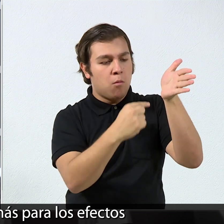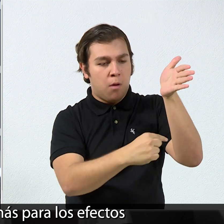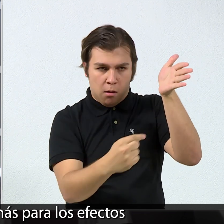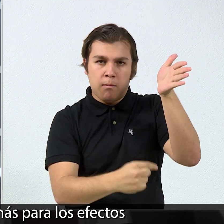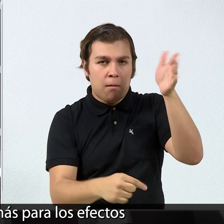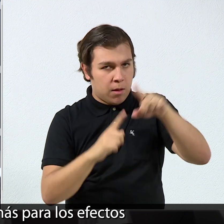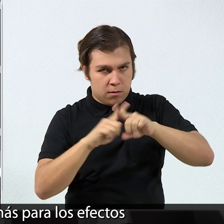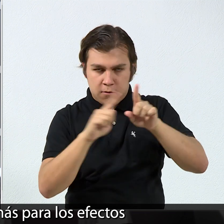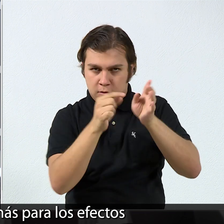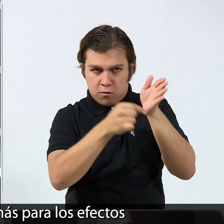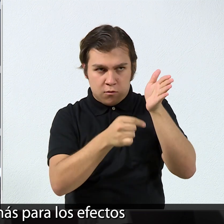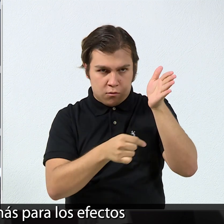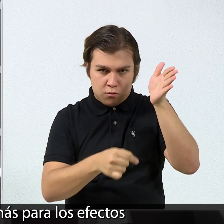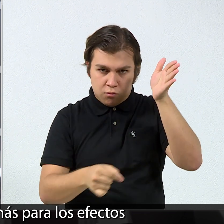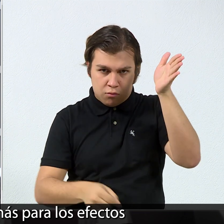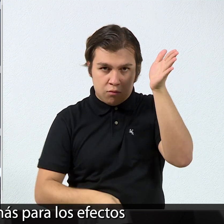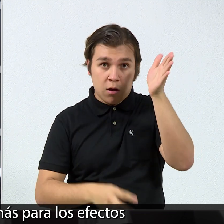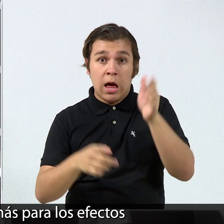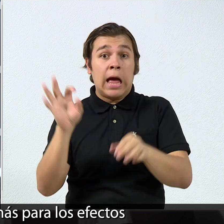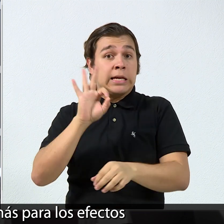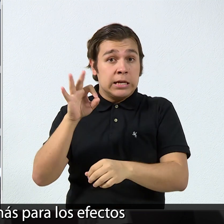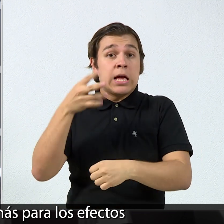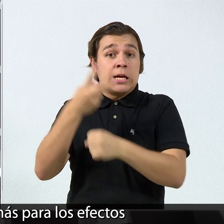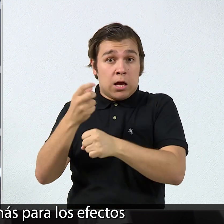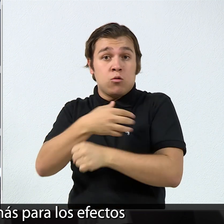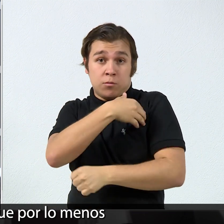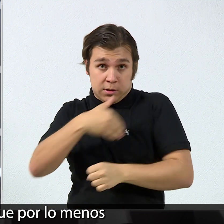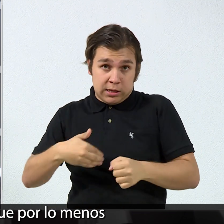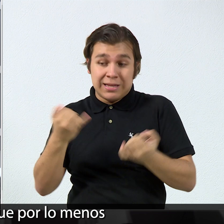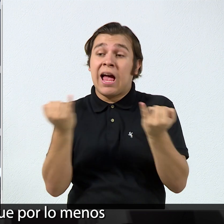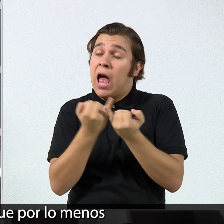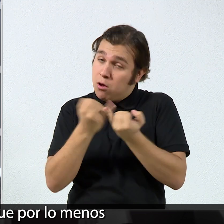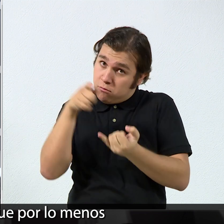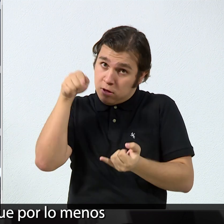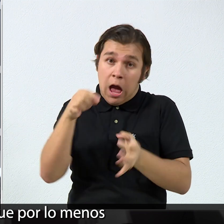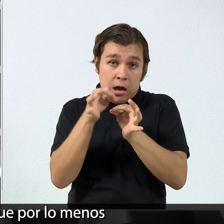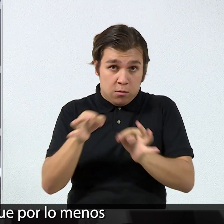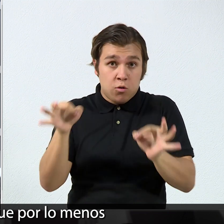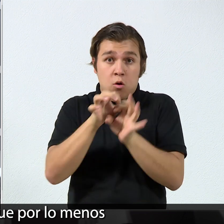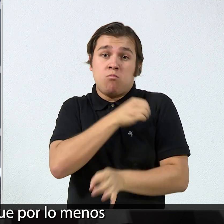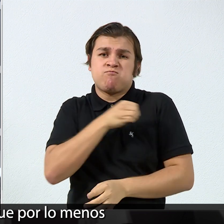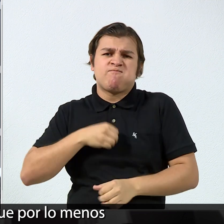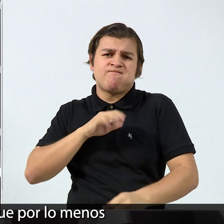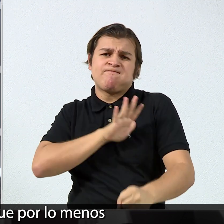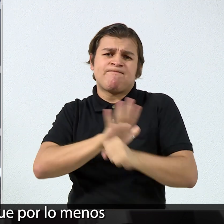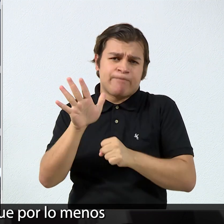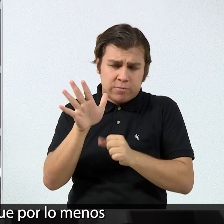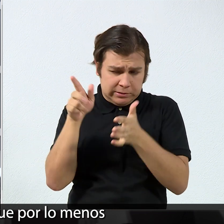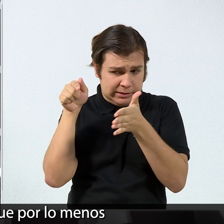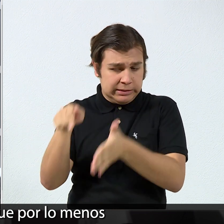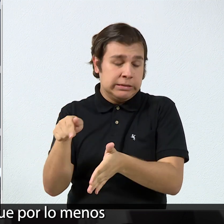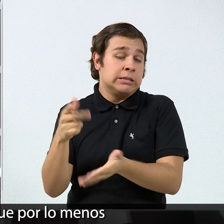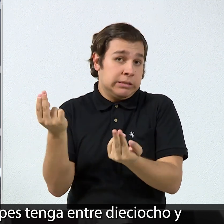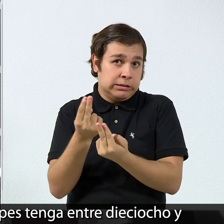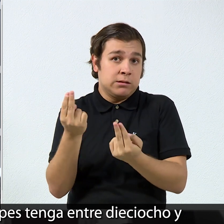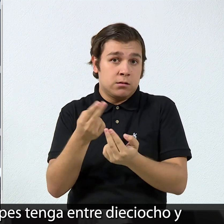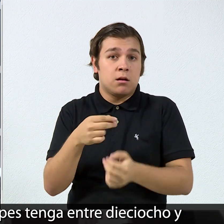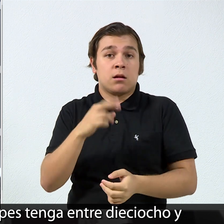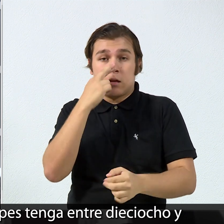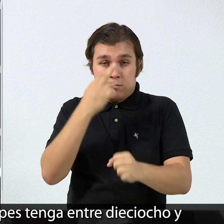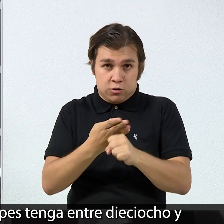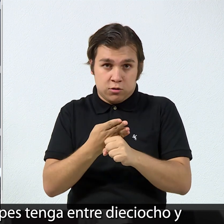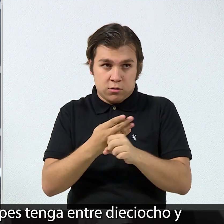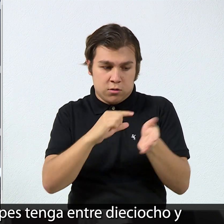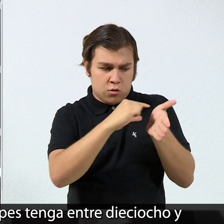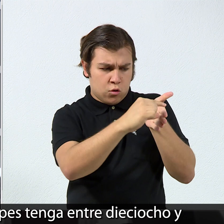más, para los efectos de la suplencia que establece esta ley. Es obligación que por lo menos una fórmula de las registradas en las